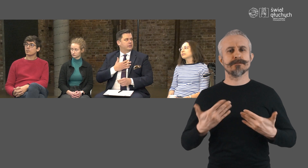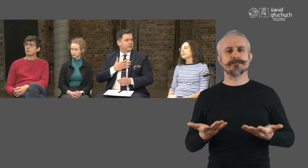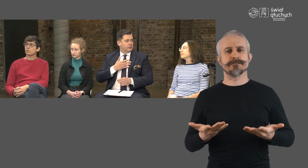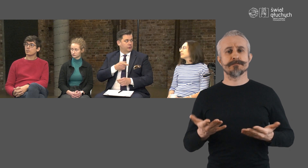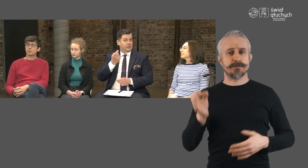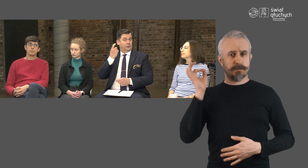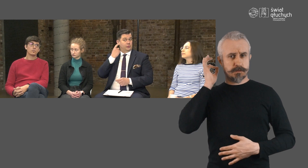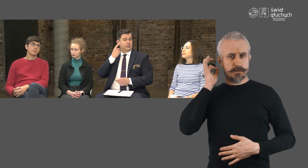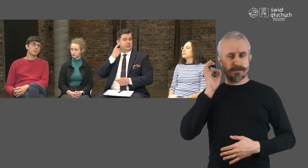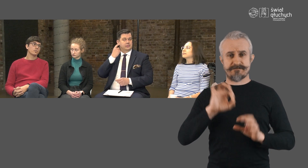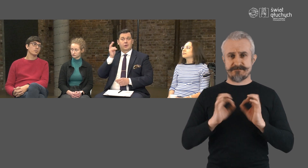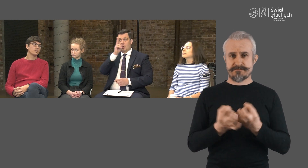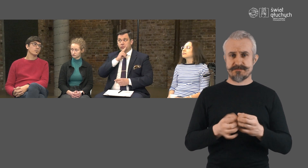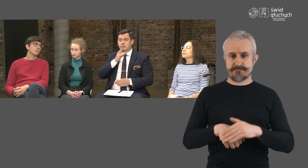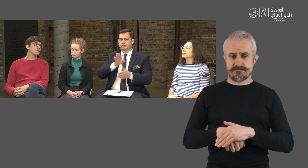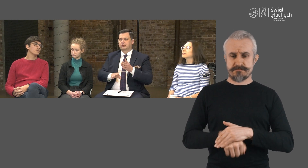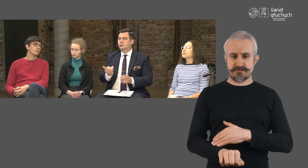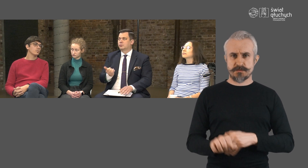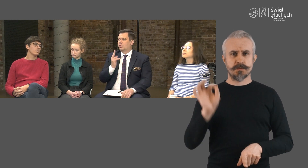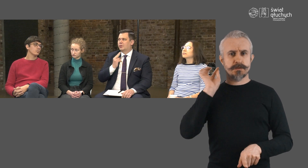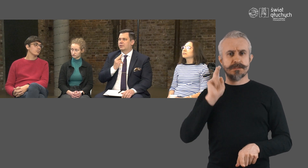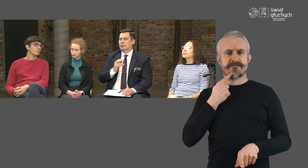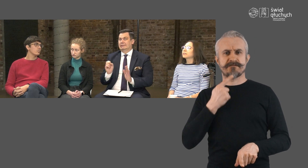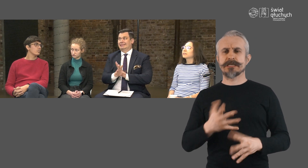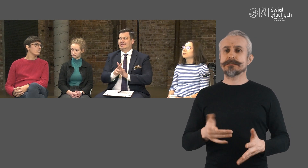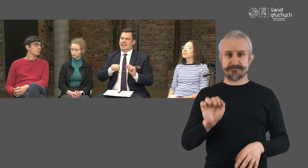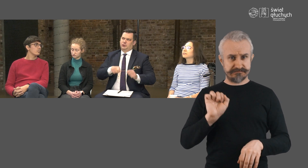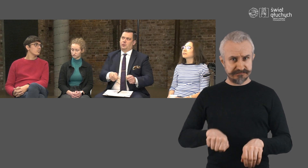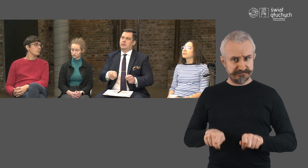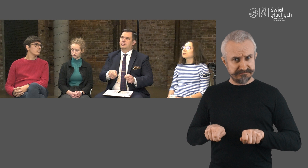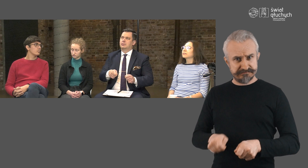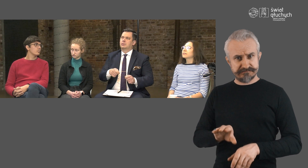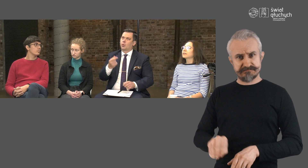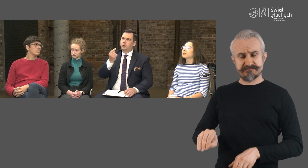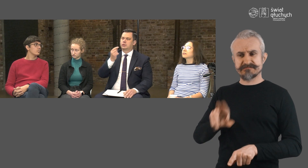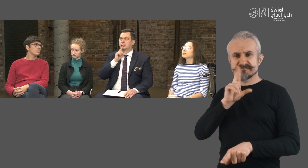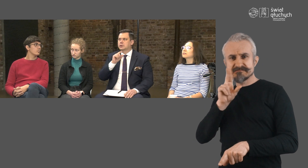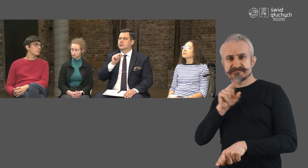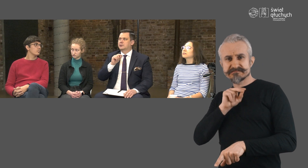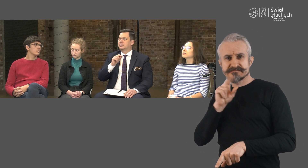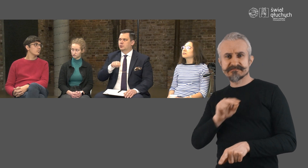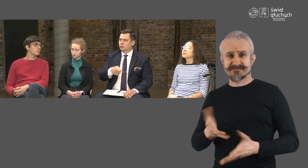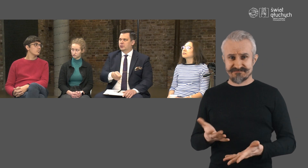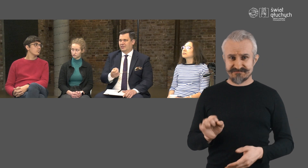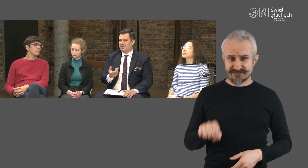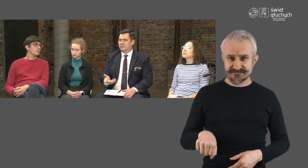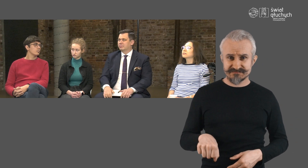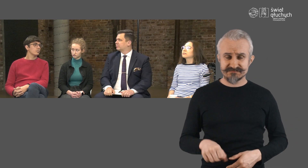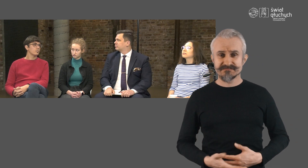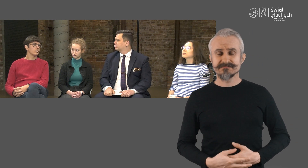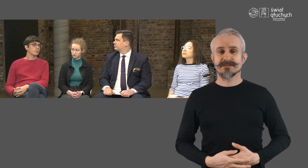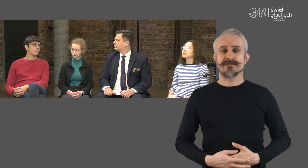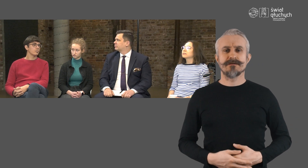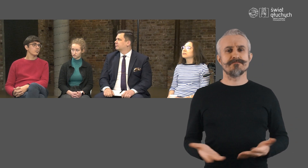edukacji. Jak myślicie, czy słyszący rodzice, jeżeli urodzi im się głuche dziecko, to czy